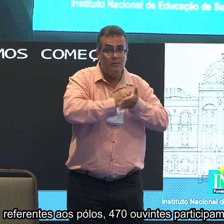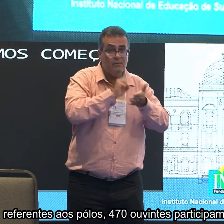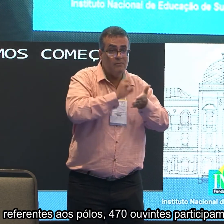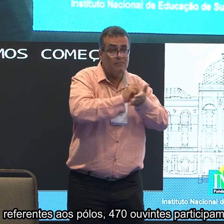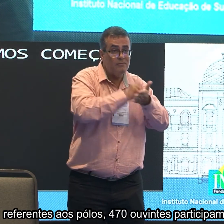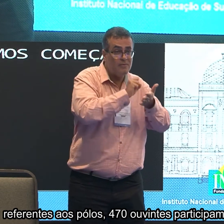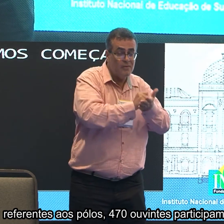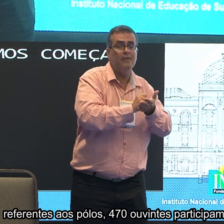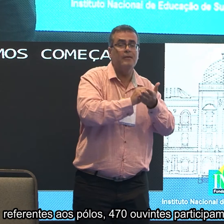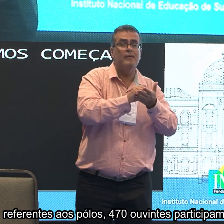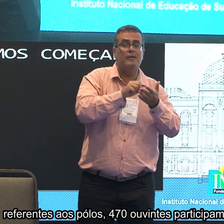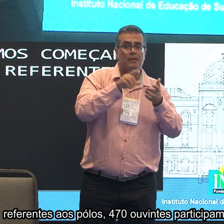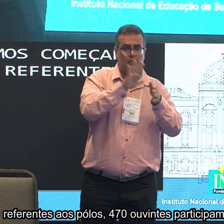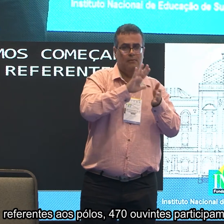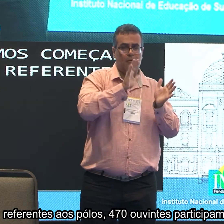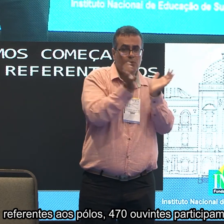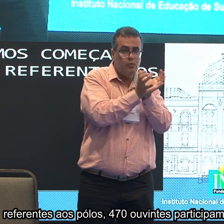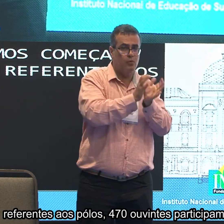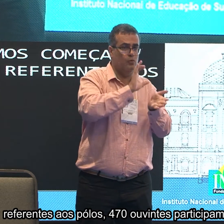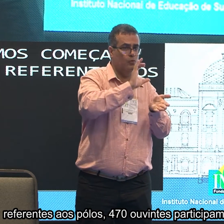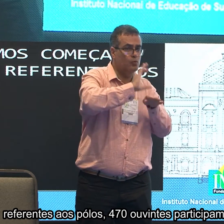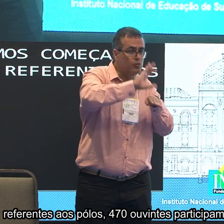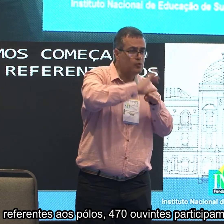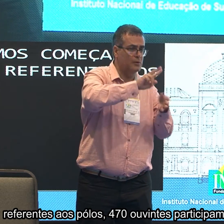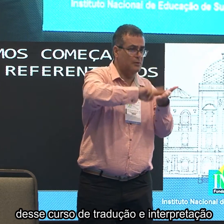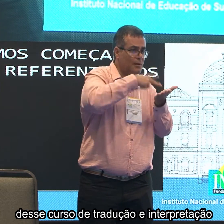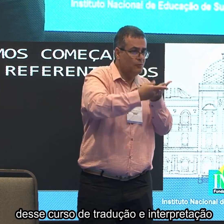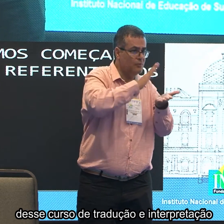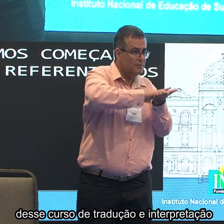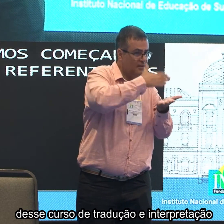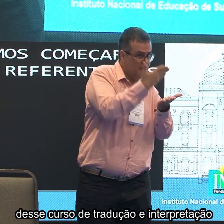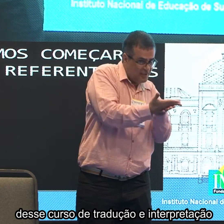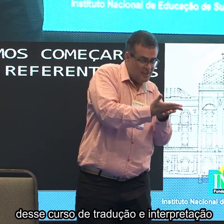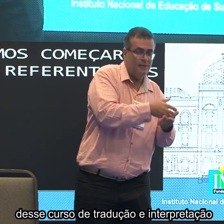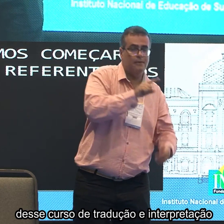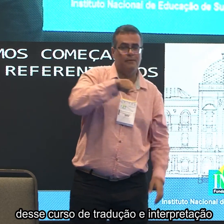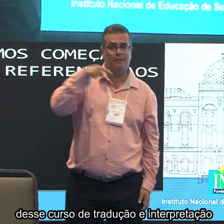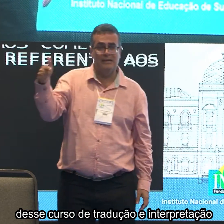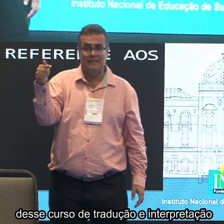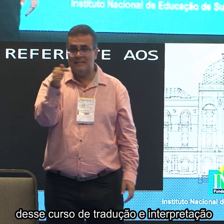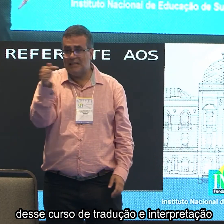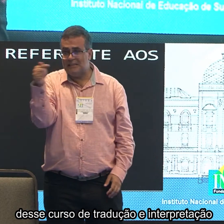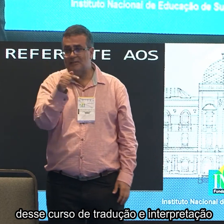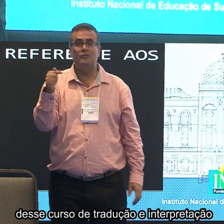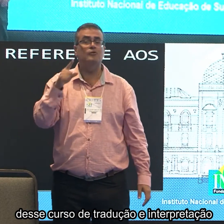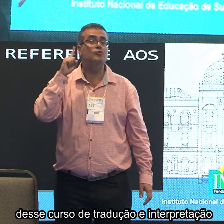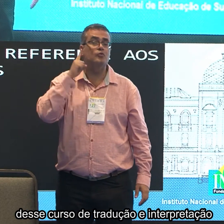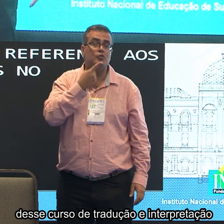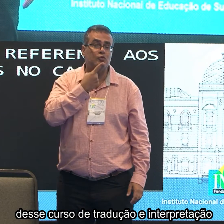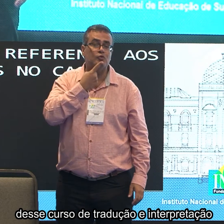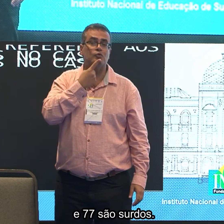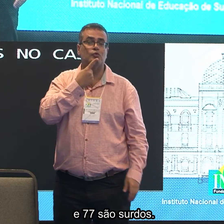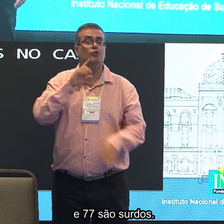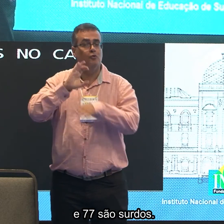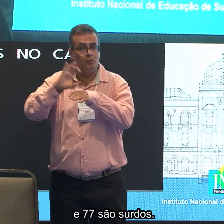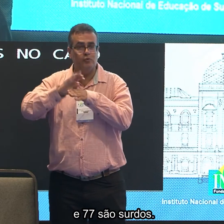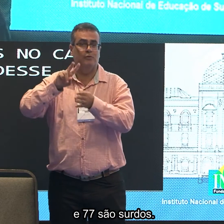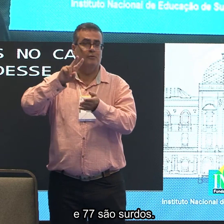470 ouvintes, no caso, participam também desse grupo de tradução, desse curso de tradução e interpretação, e 77